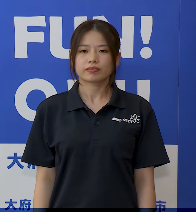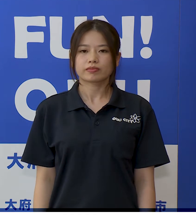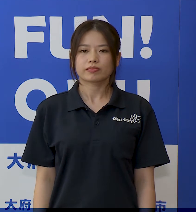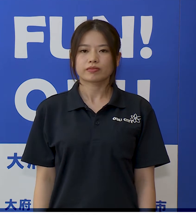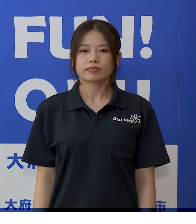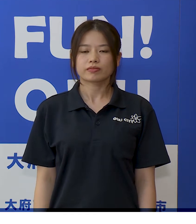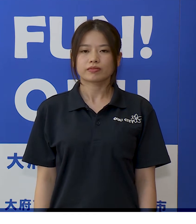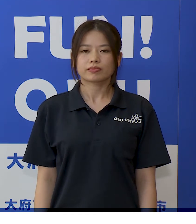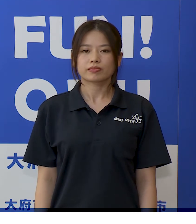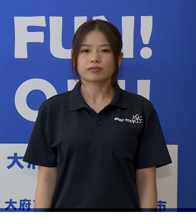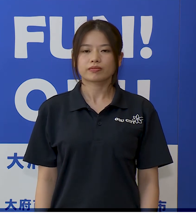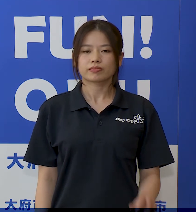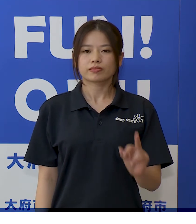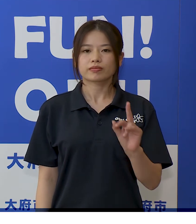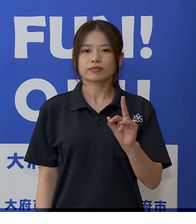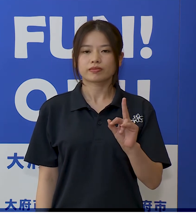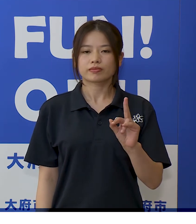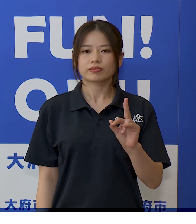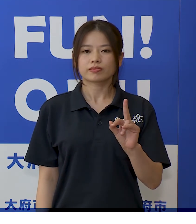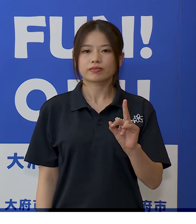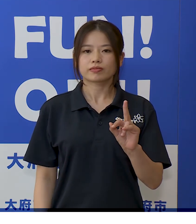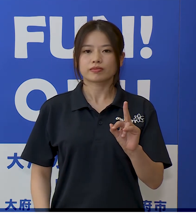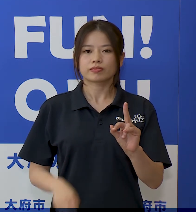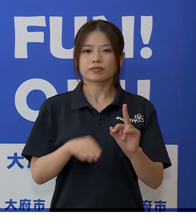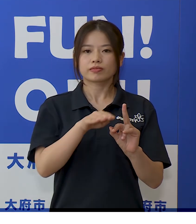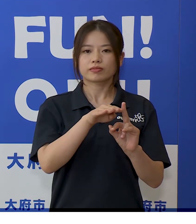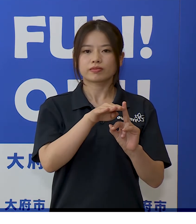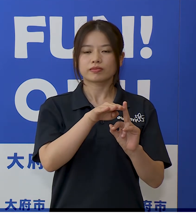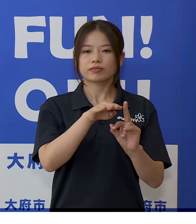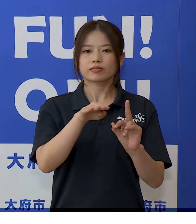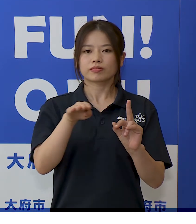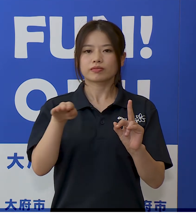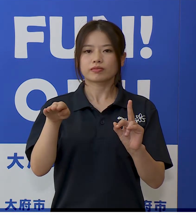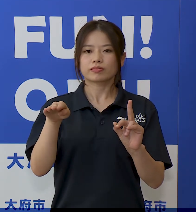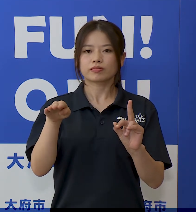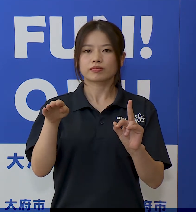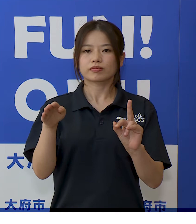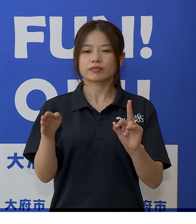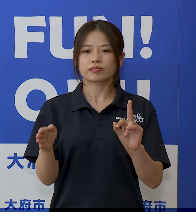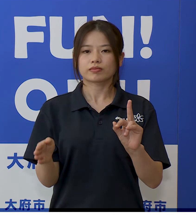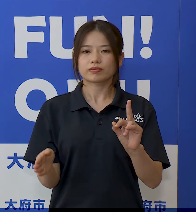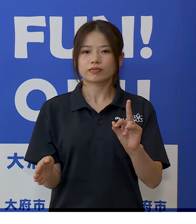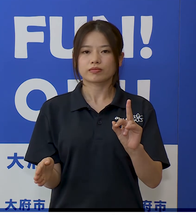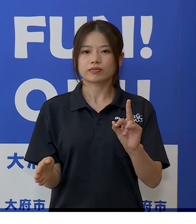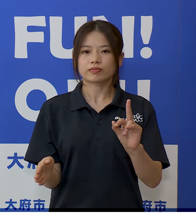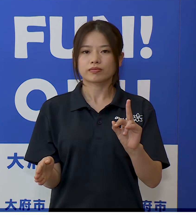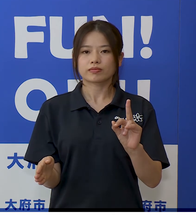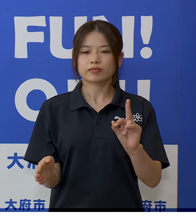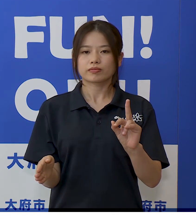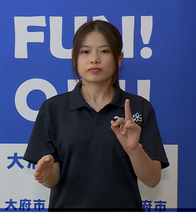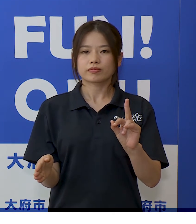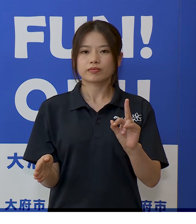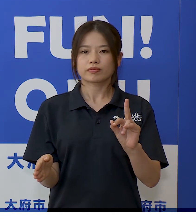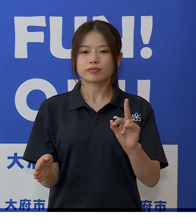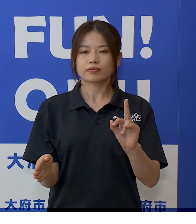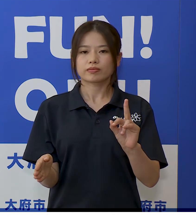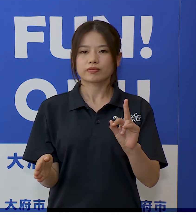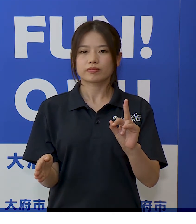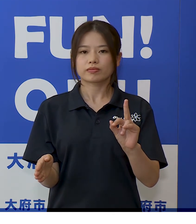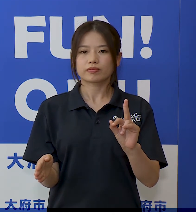左手の指も二世の脇から右でを右2匹直角に下ろし